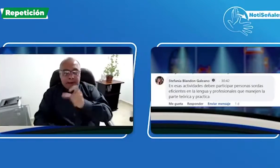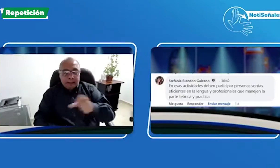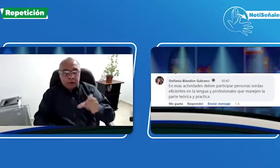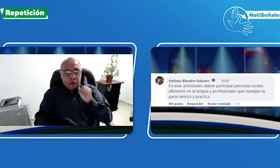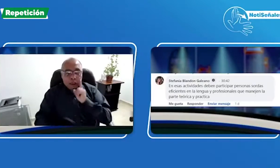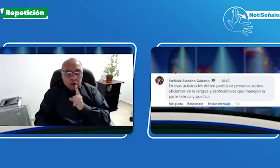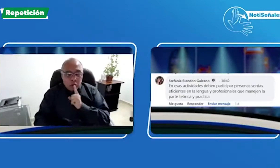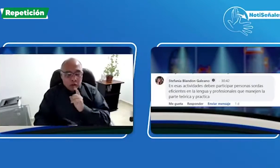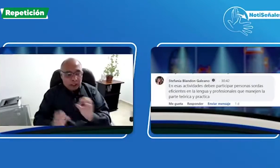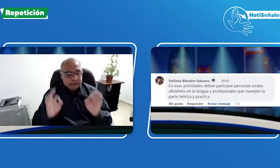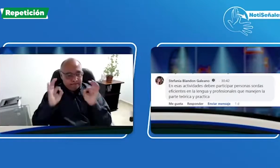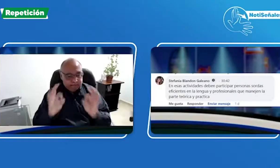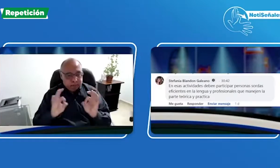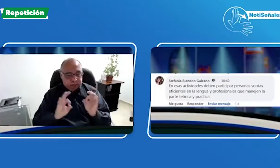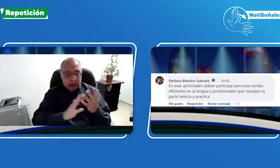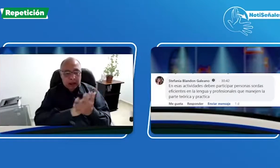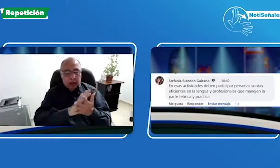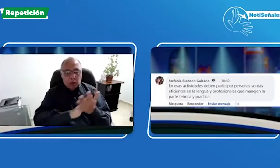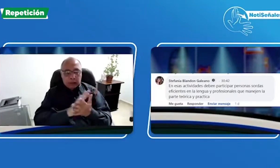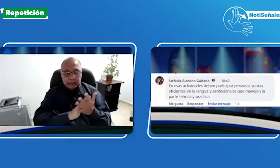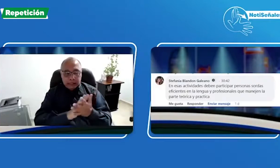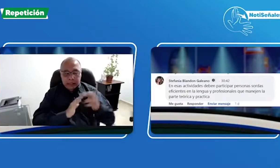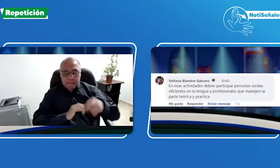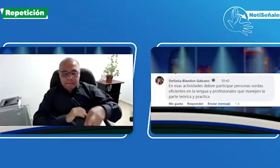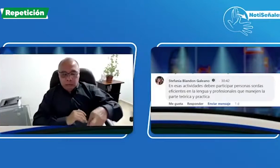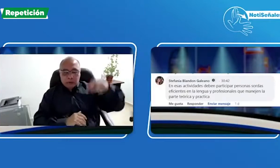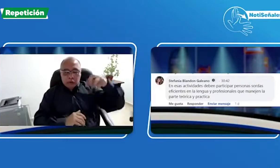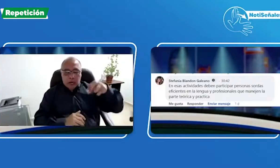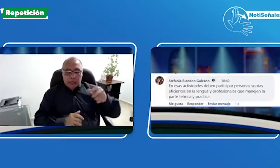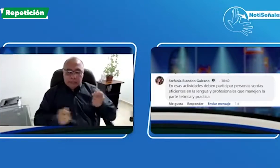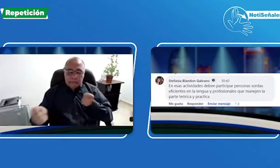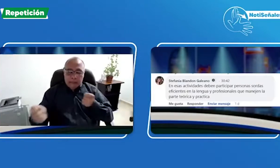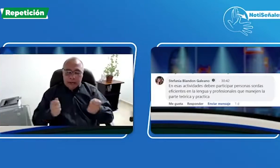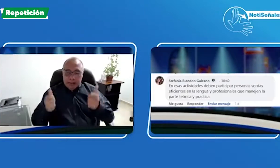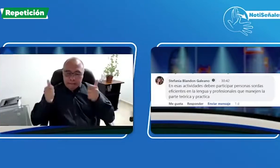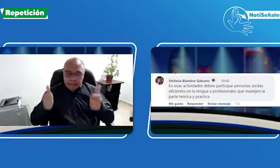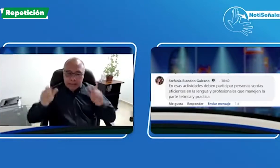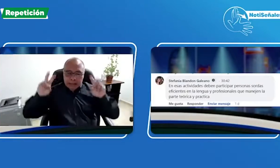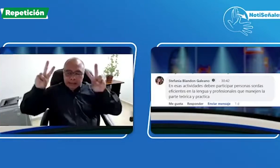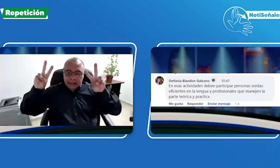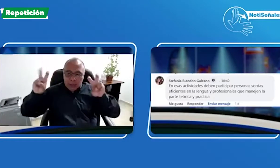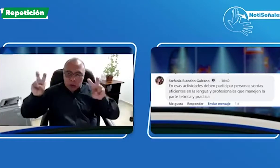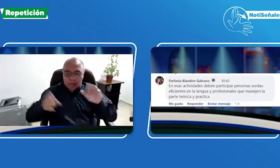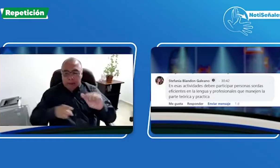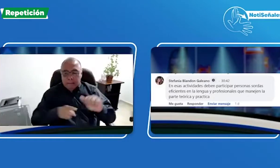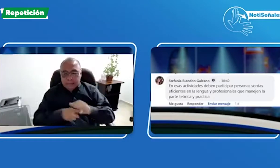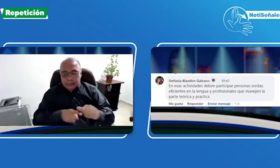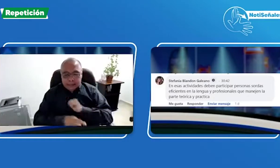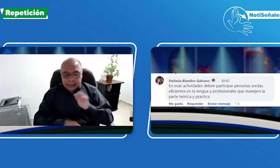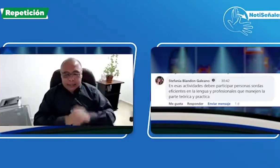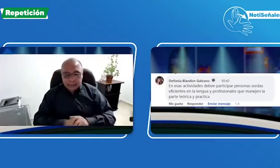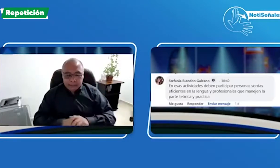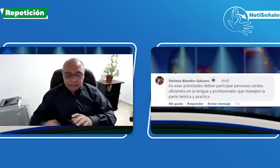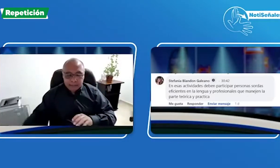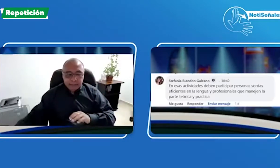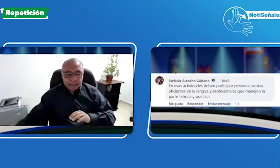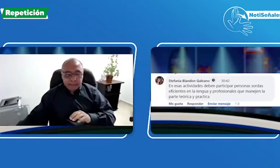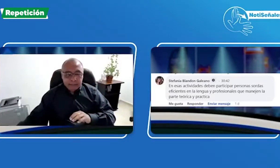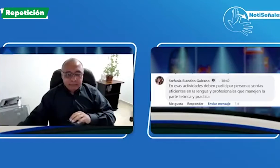Formación O Las Capacitaciones Que Deben Ser Dadas Por Personas Sordas Y Deben Ser Personas Sordas